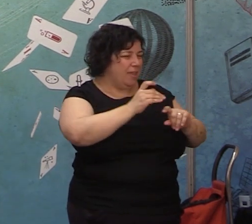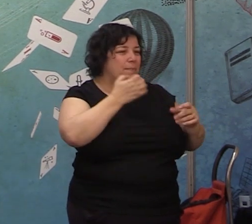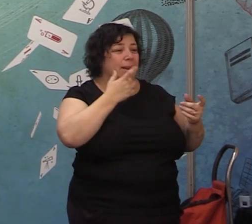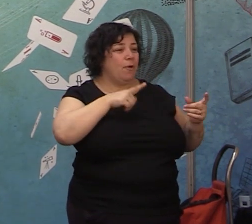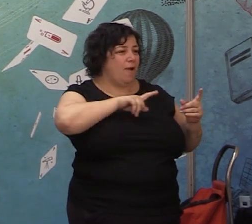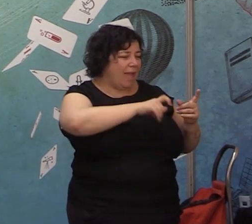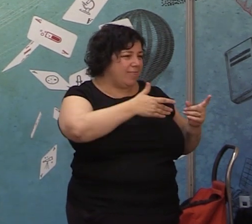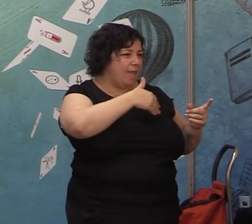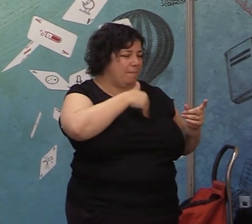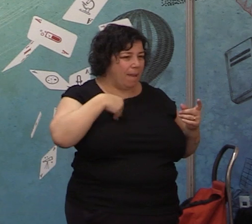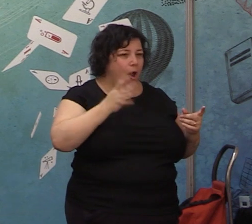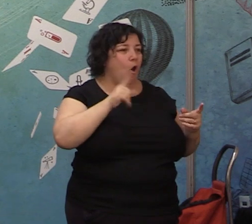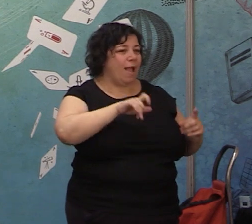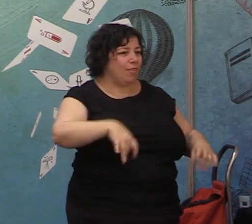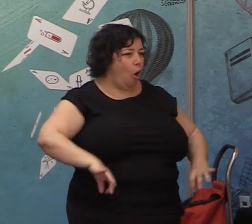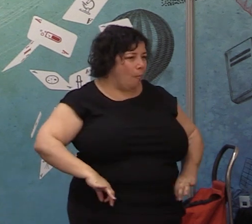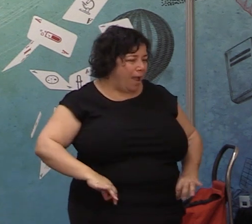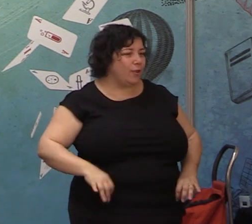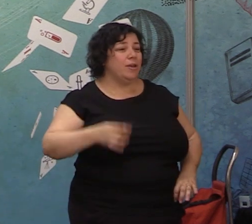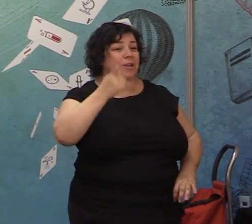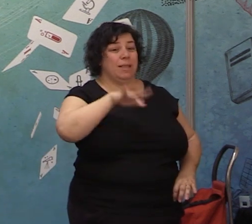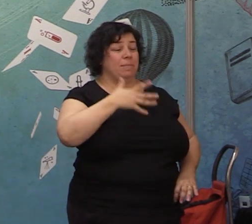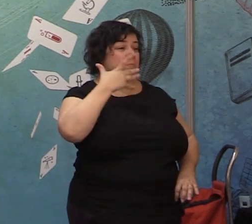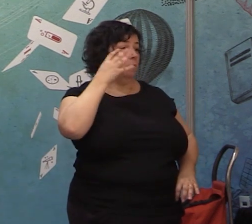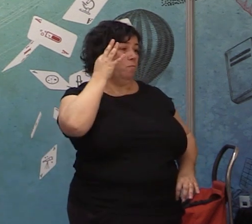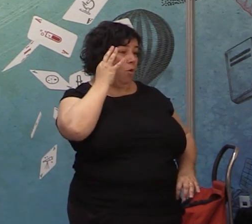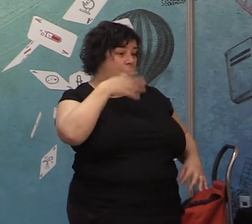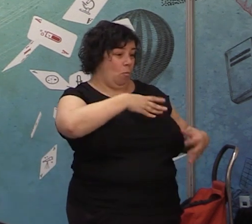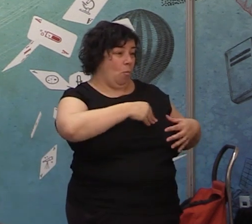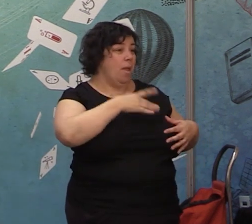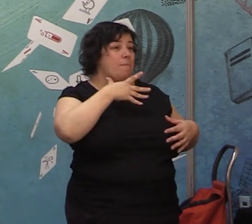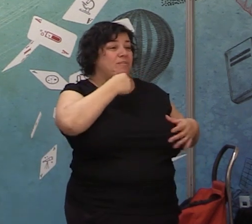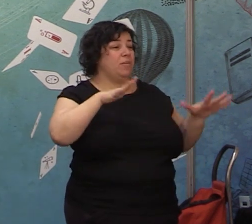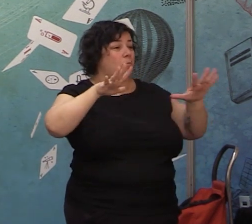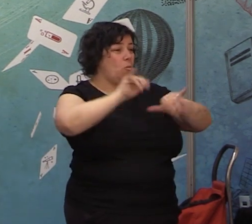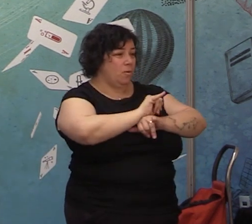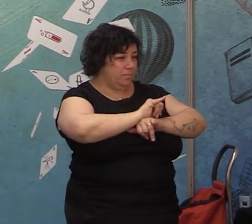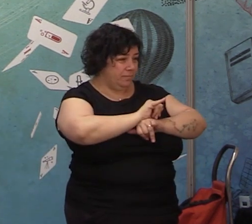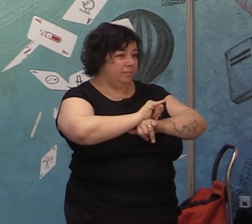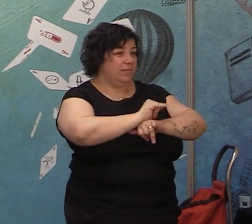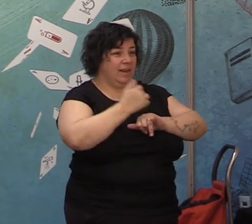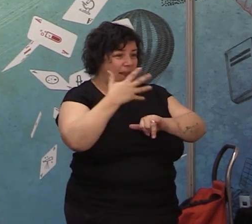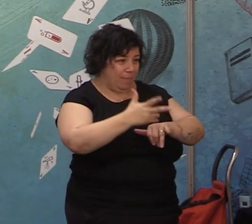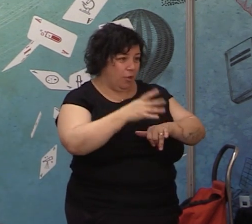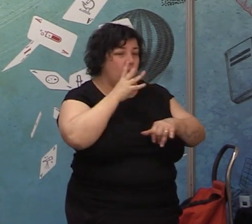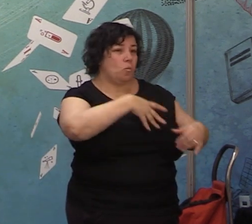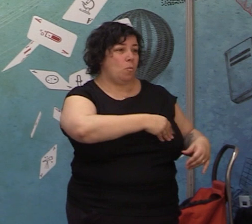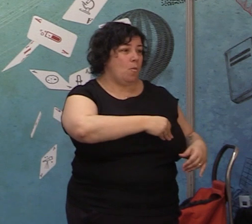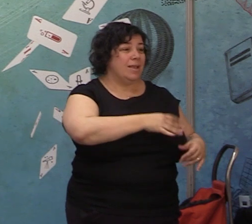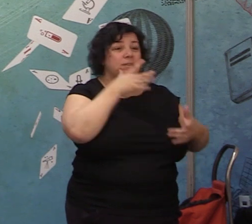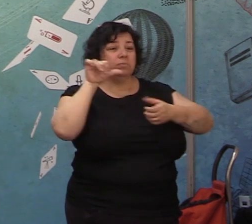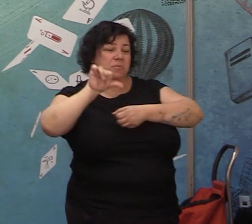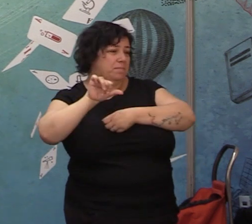el cáncer de ovario. También las mujeres pierden más peso y más rápido dando lactancia materna que